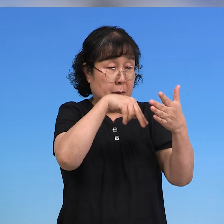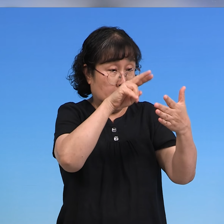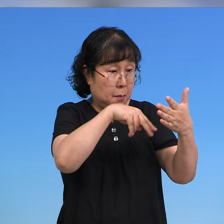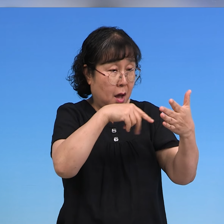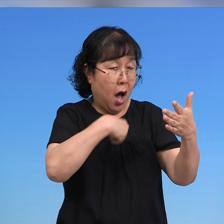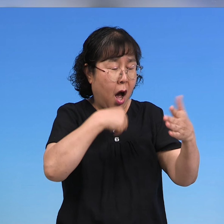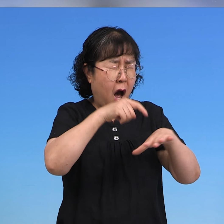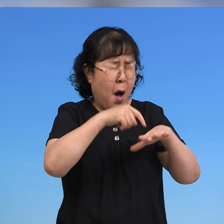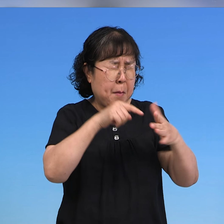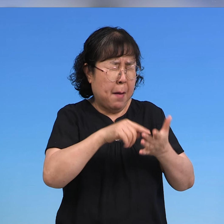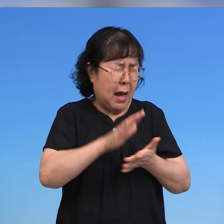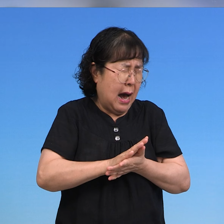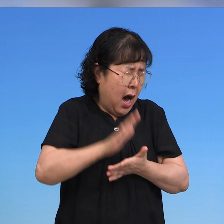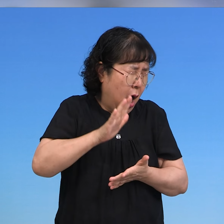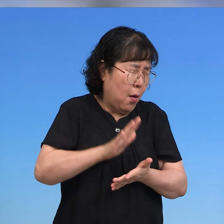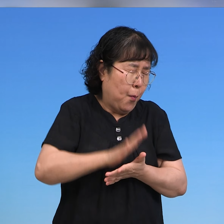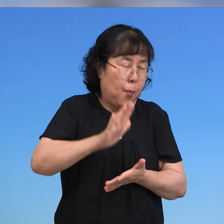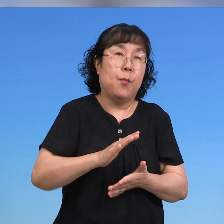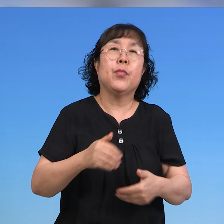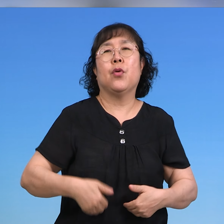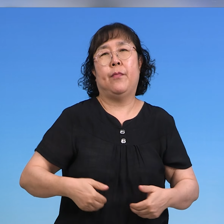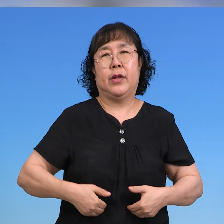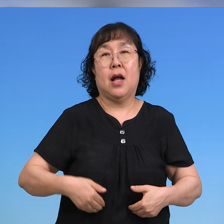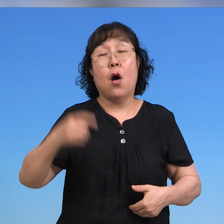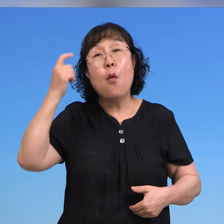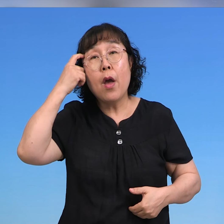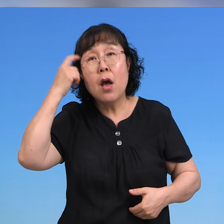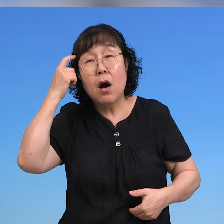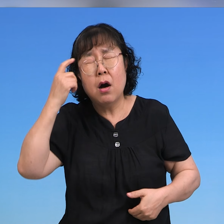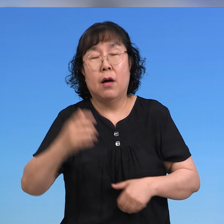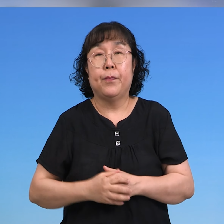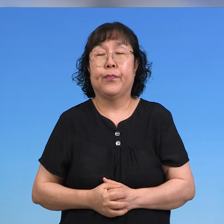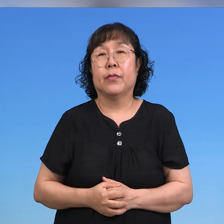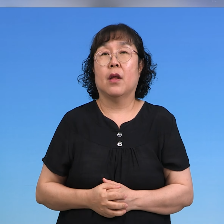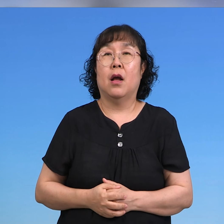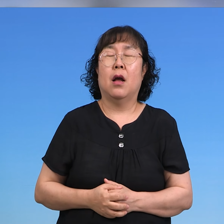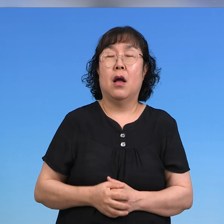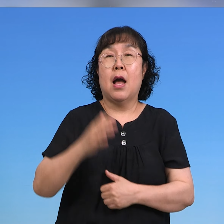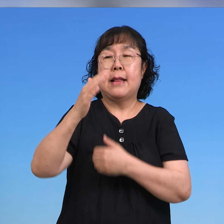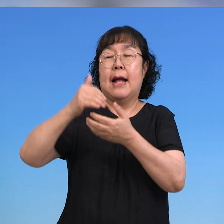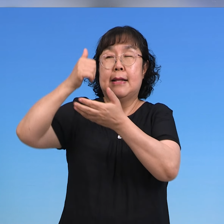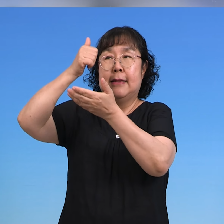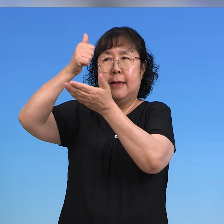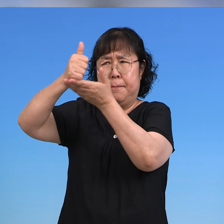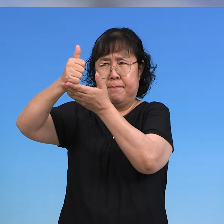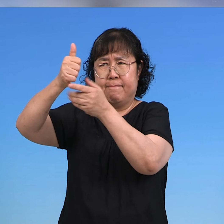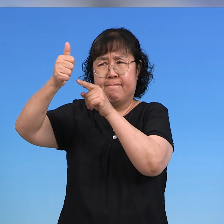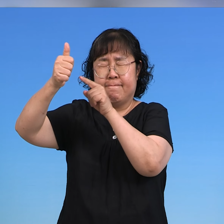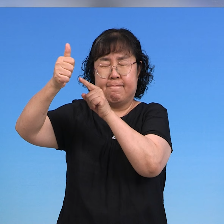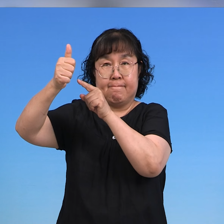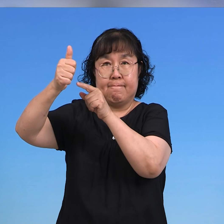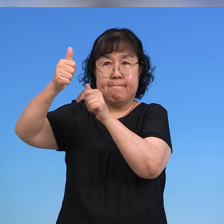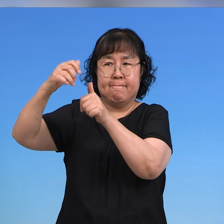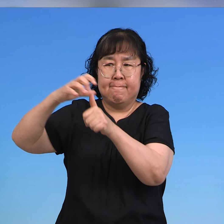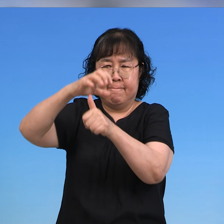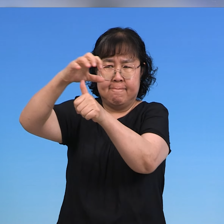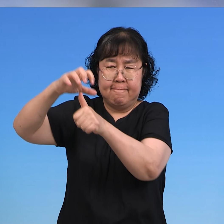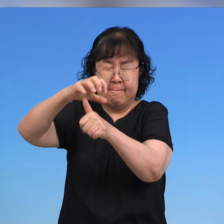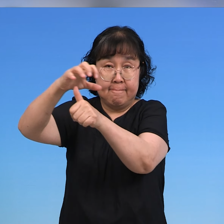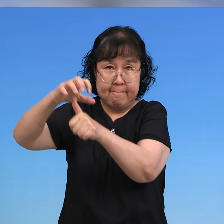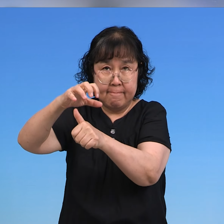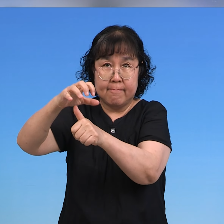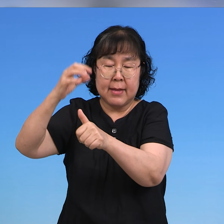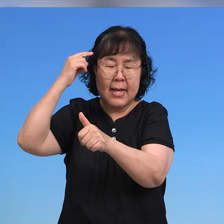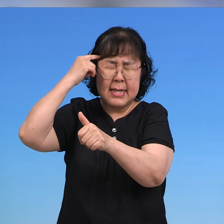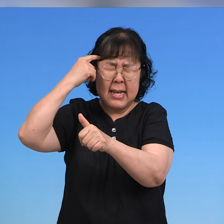왜? 이제 영적인 상상력, 하나님께 사로잡힌 상상력으로 적군을 향해 달리는 그 말 위에